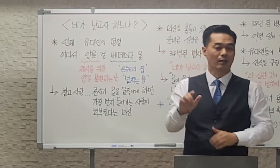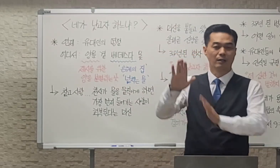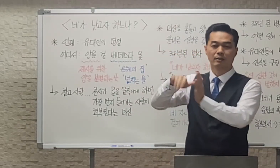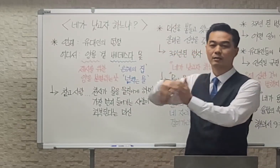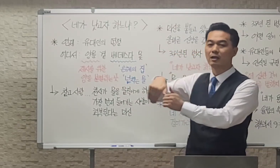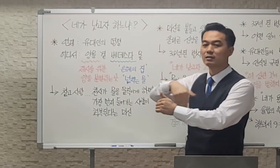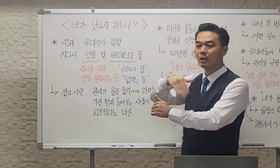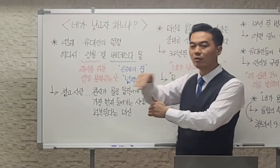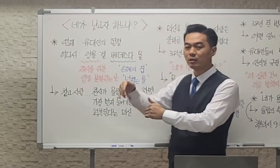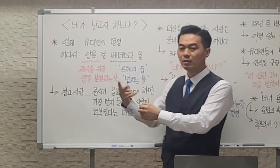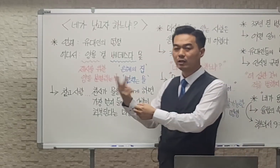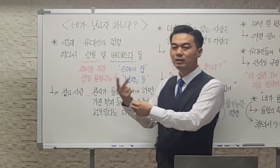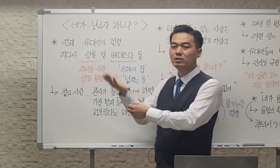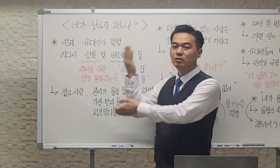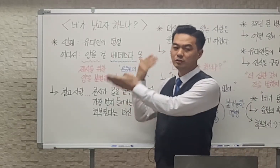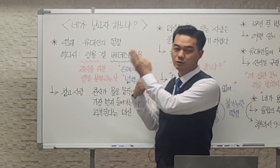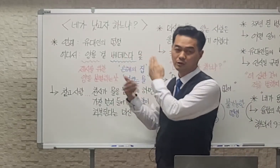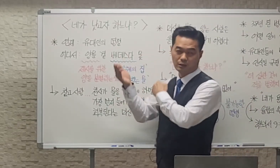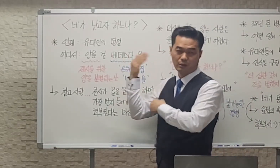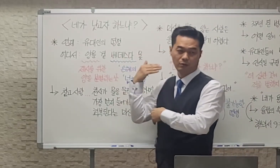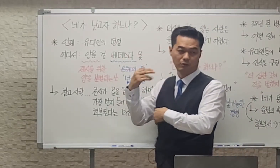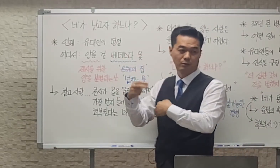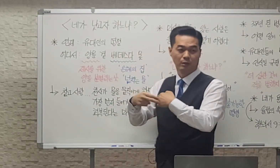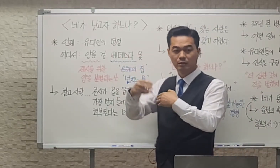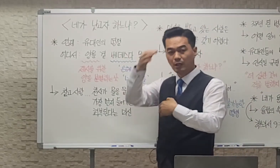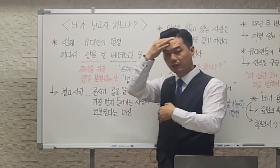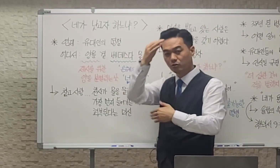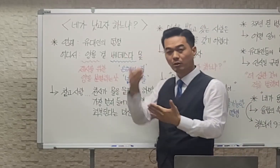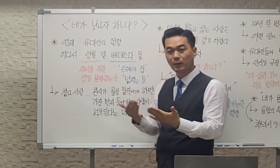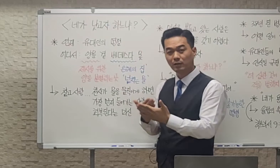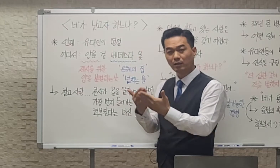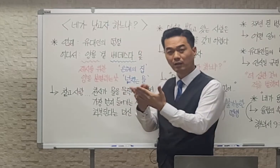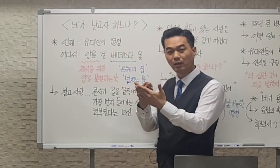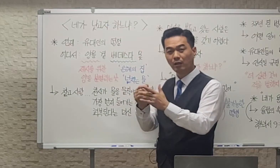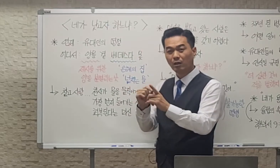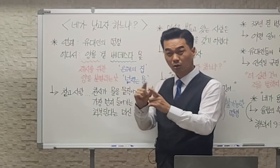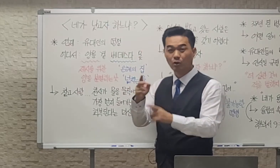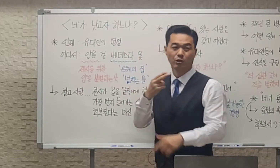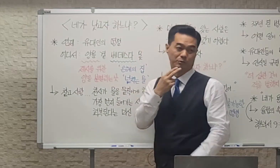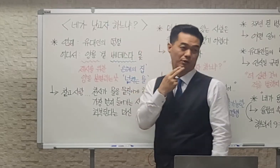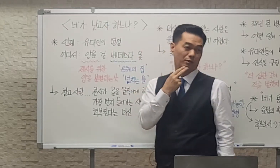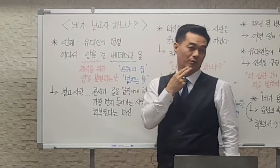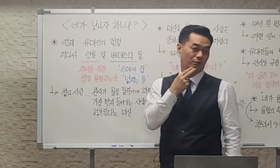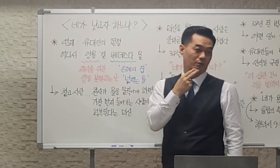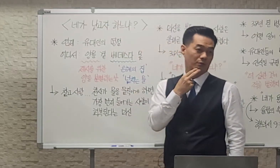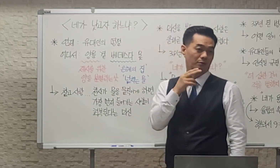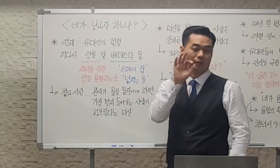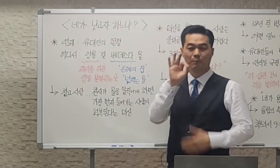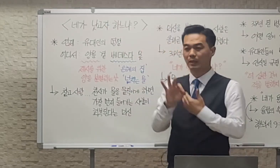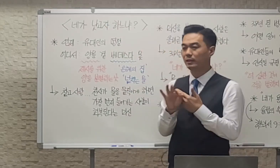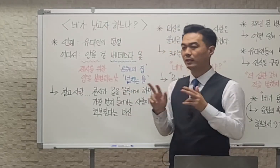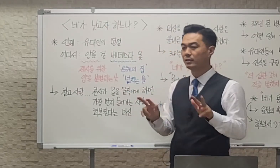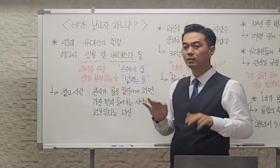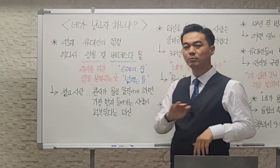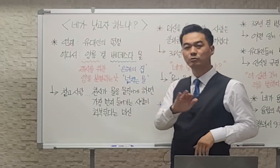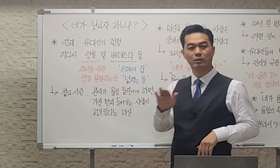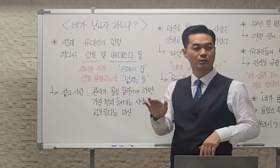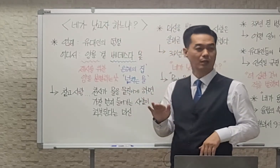그 당시 상황이 2000년 전이니까요. 의학기술이 발달한 게 거의 없어요. 만약에 지금